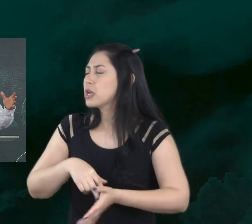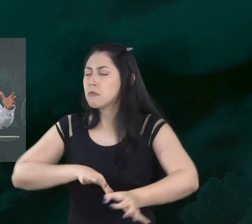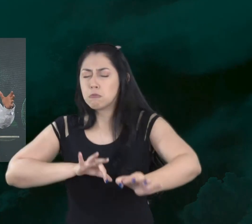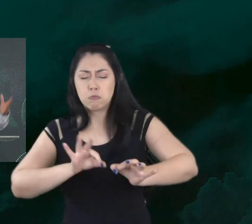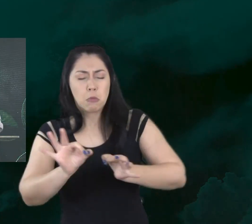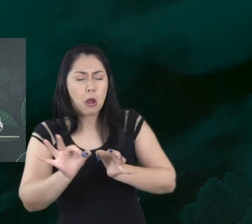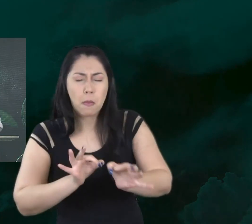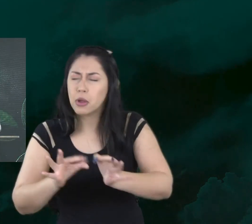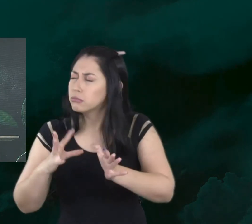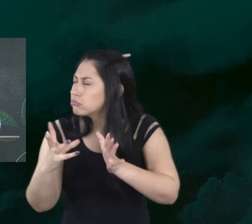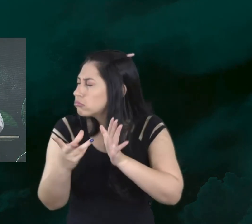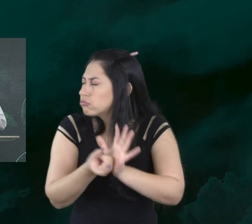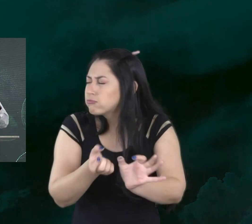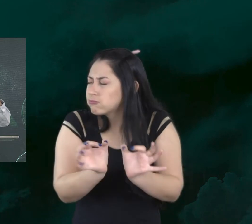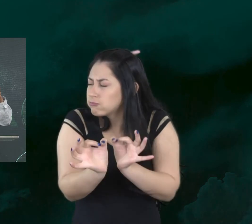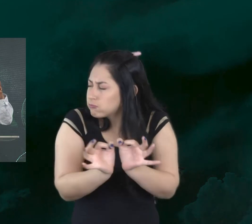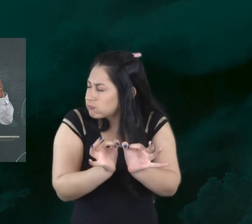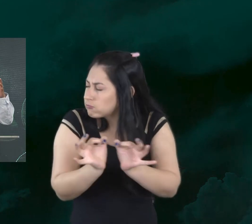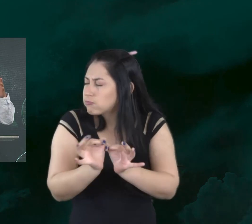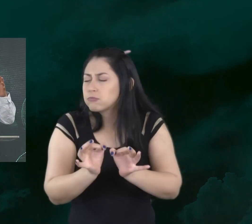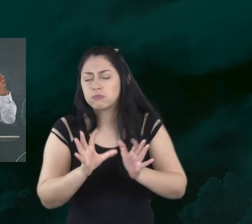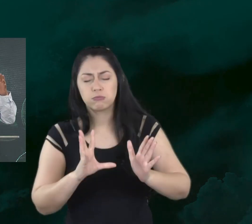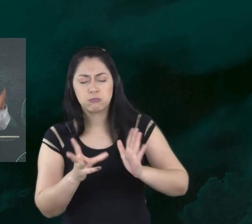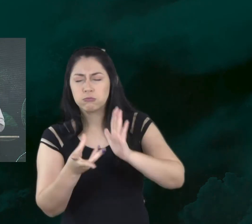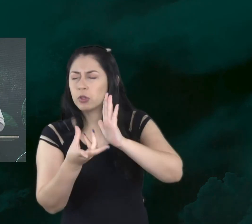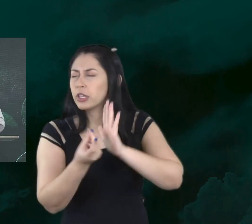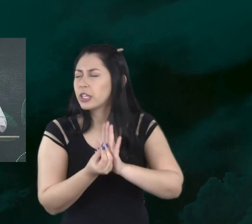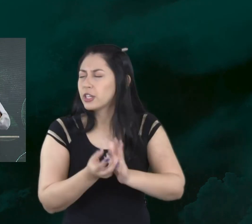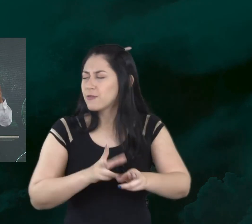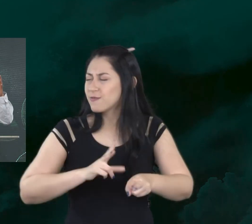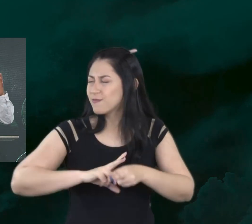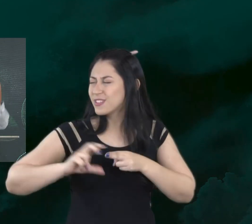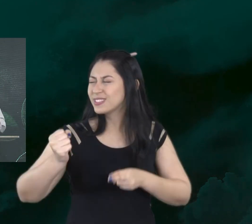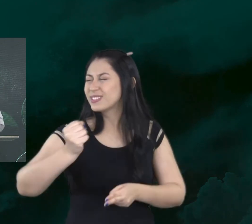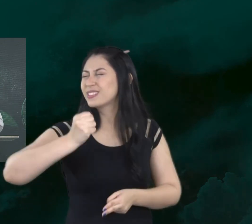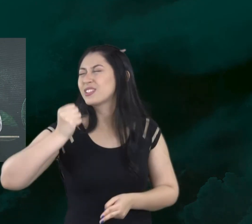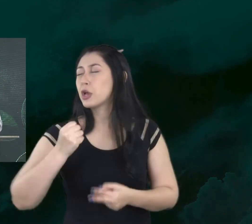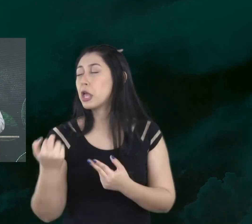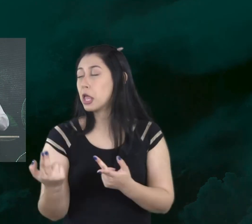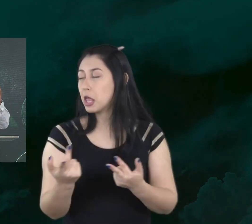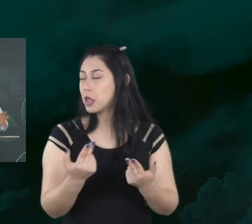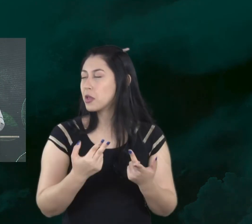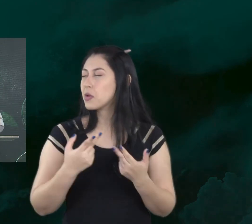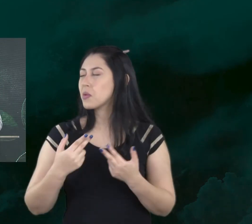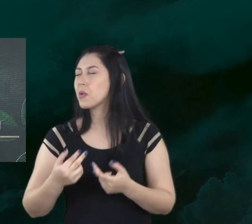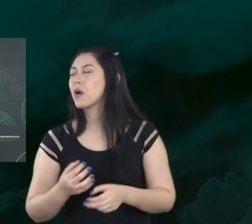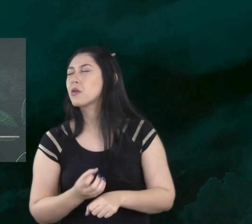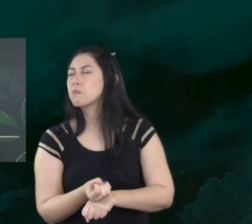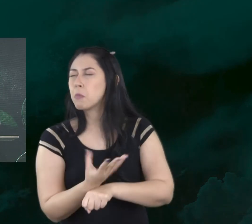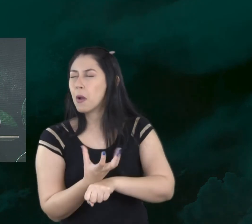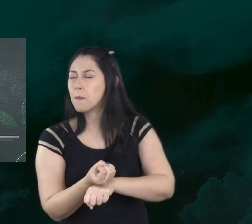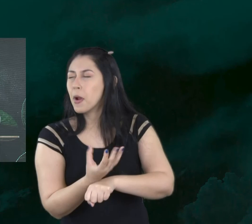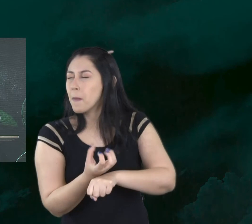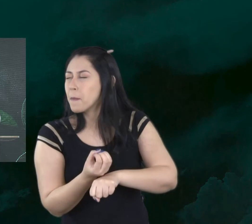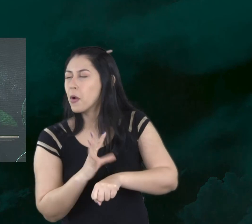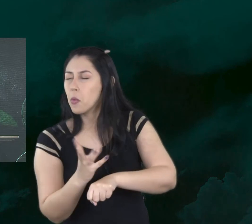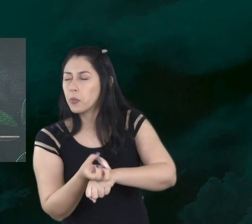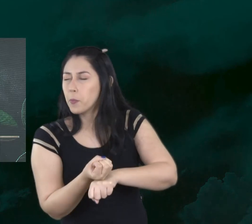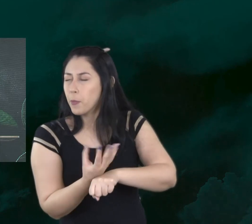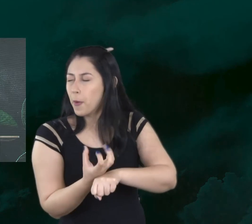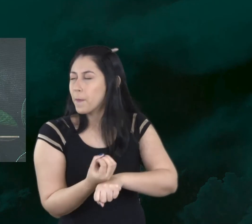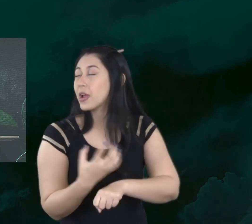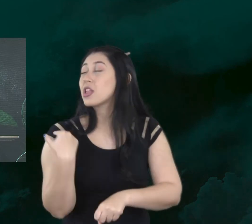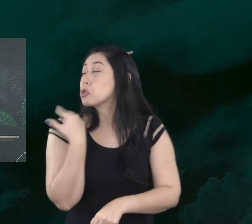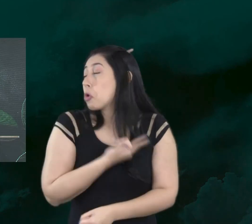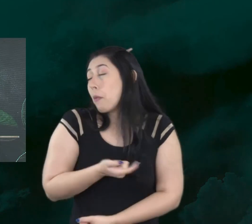preparando uma vida da igreja, de vencedores, a igreja em Filadélfia. Somos poucos, Senhor, mas nós vamos